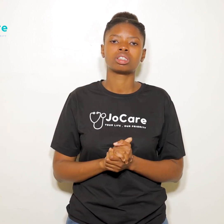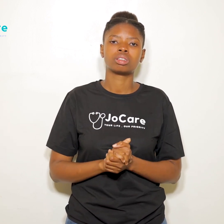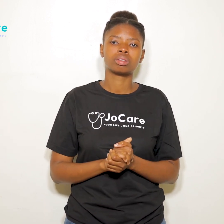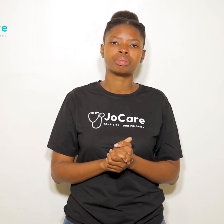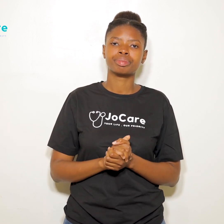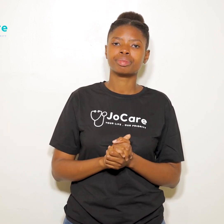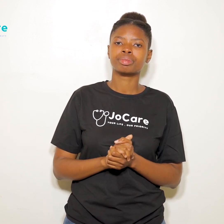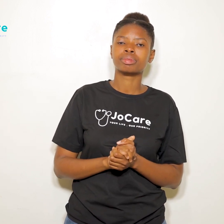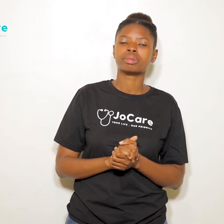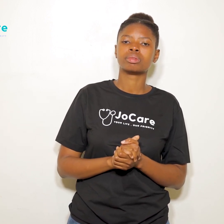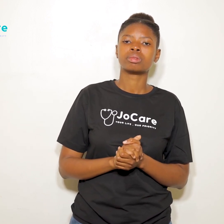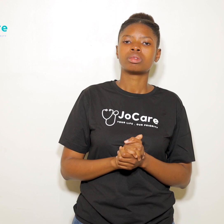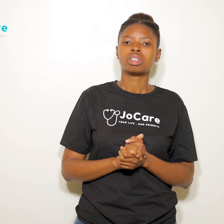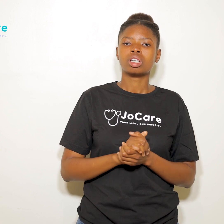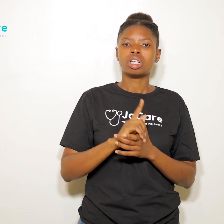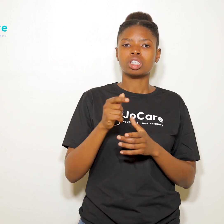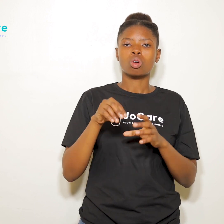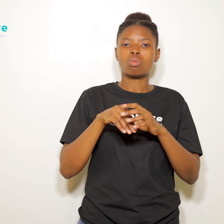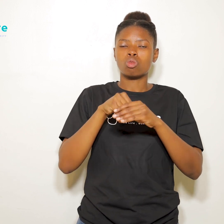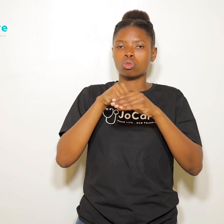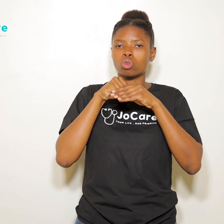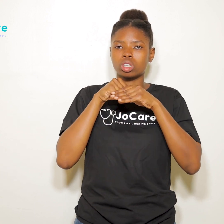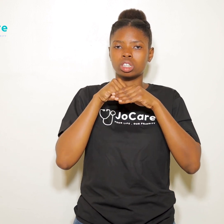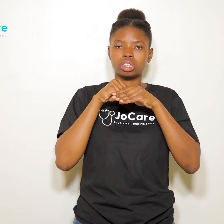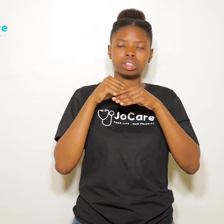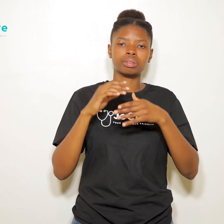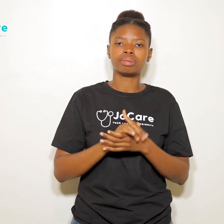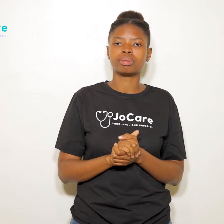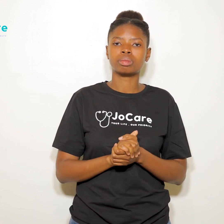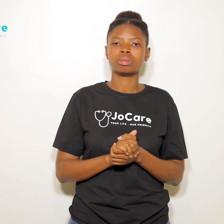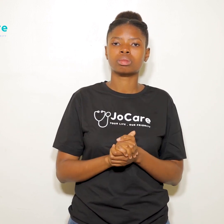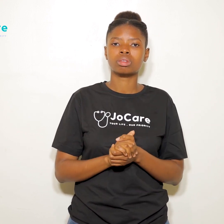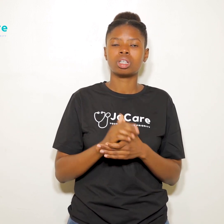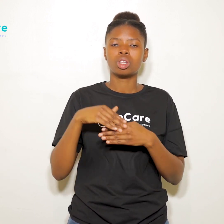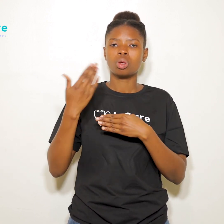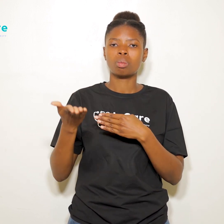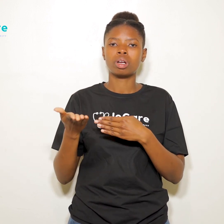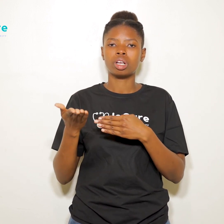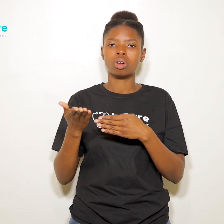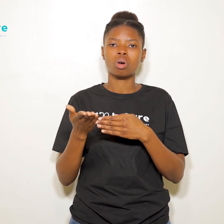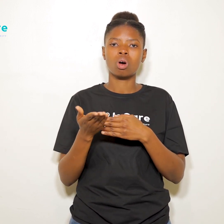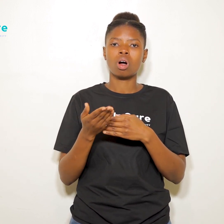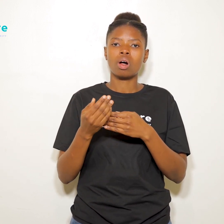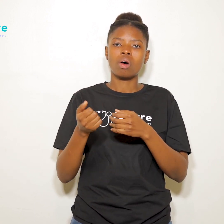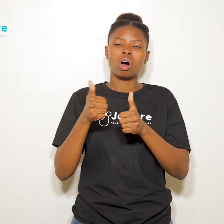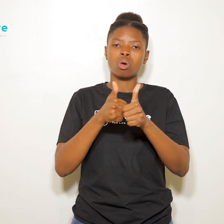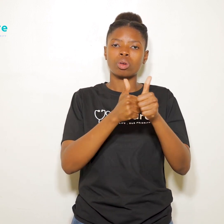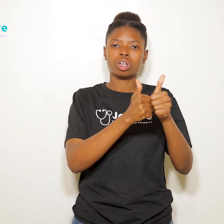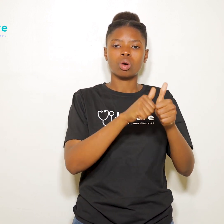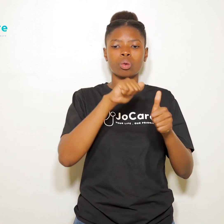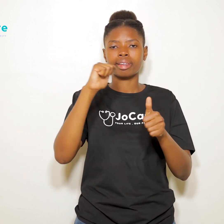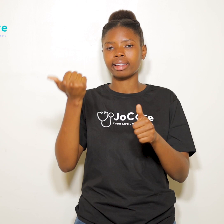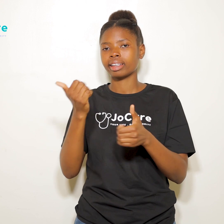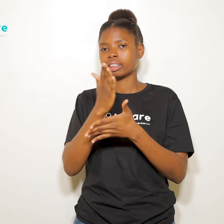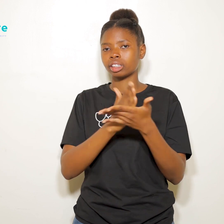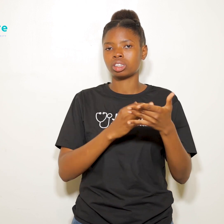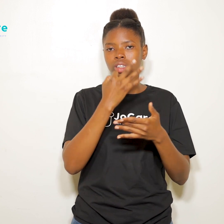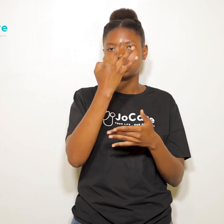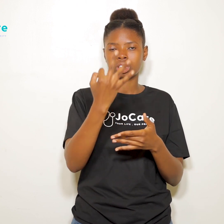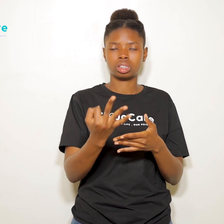ni follicular stimulating hormone mu cyongereza. Yego, hanyuma rero hagakurikiraho igice cya gatatu twita ovulation